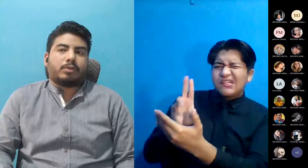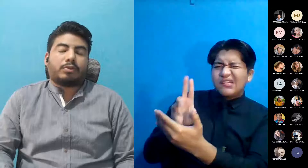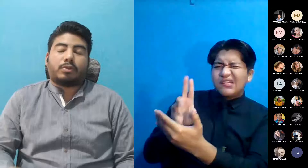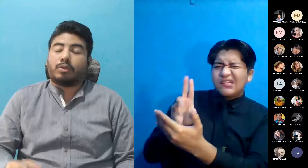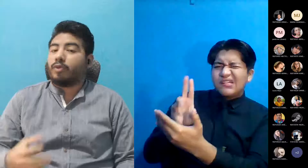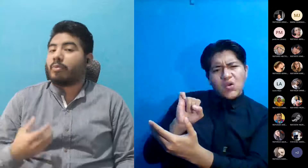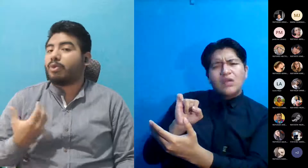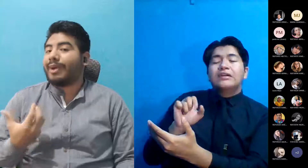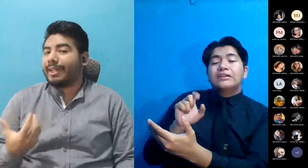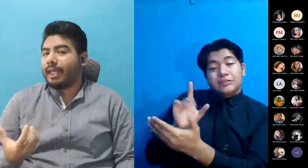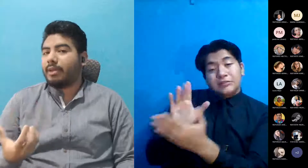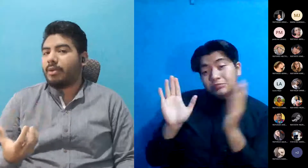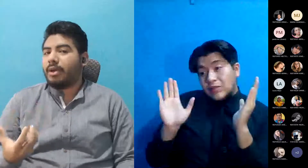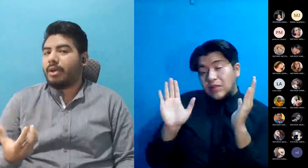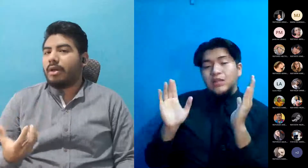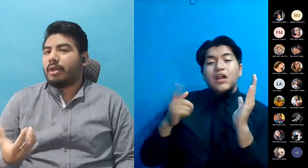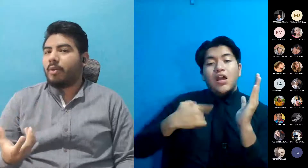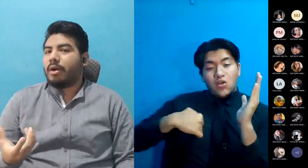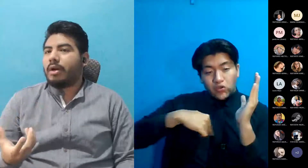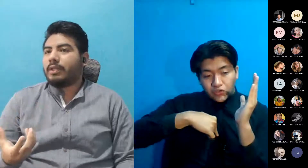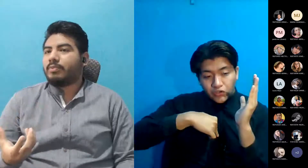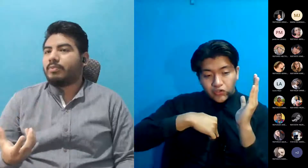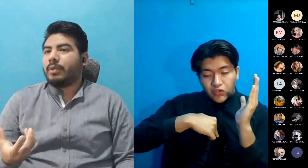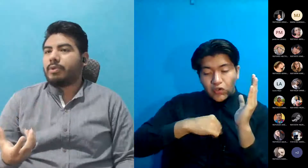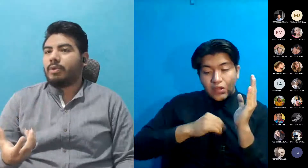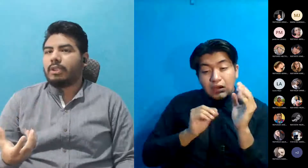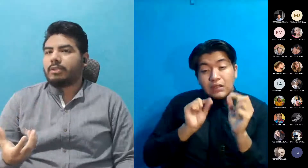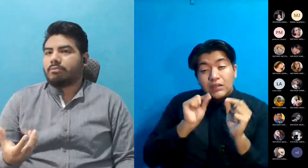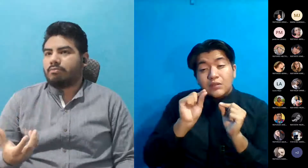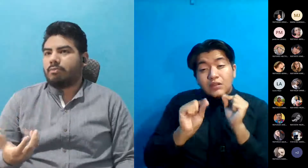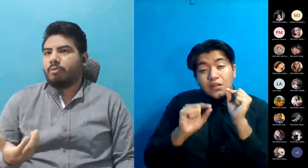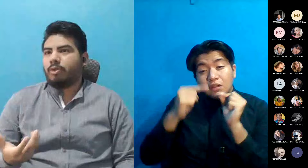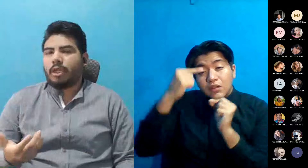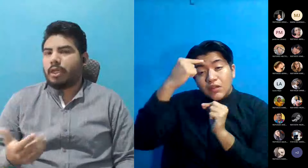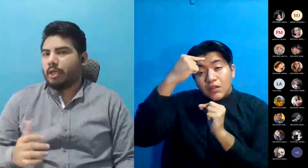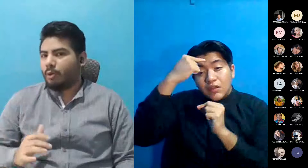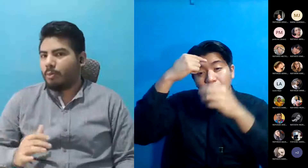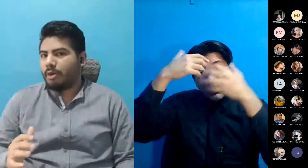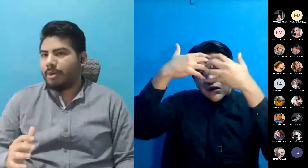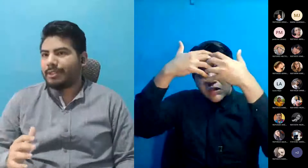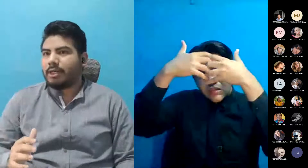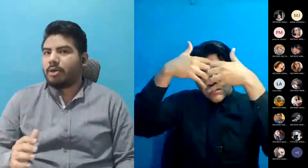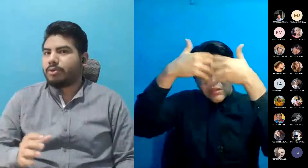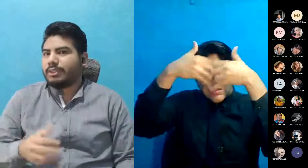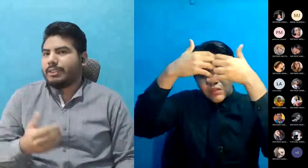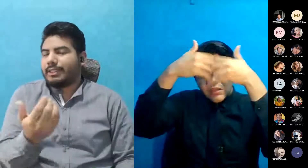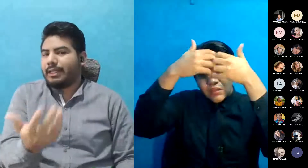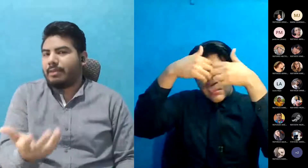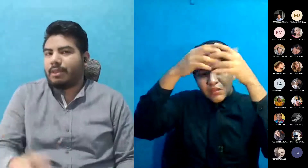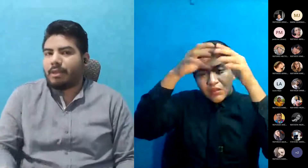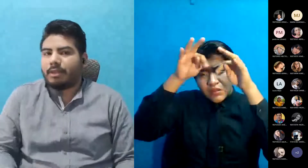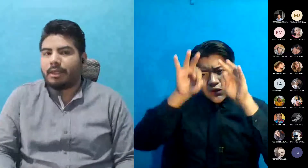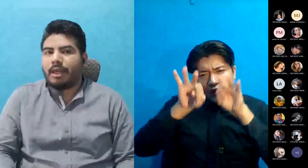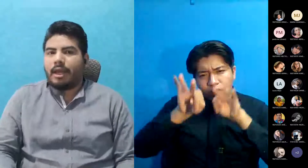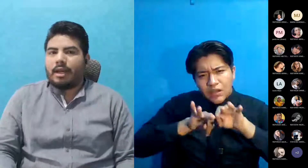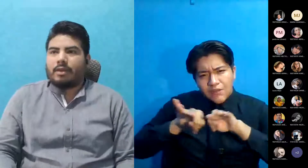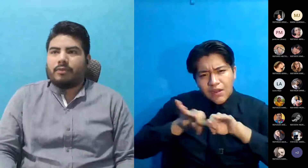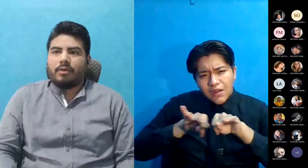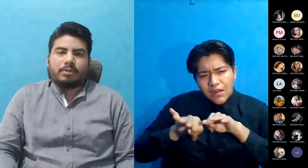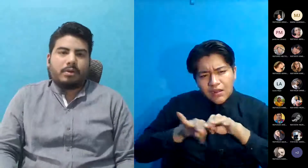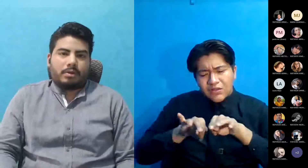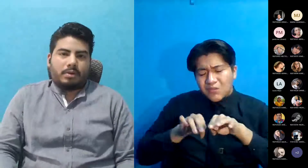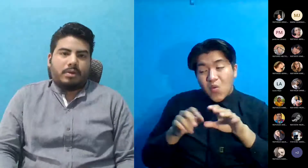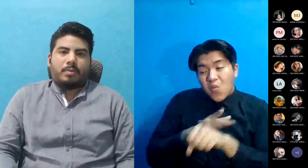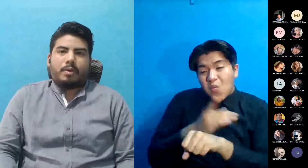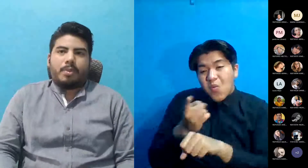en este caso nosotros formamos un criterio del cual las personas sordas no tienen ningún problema en hacerlo si se les da debidamente